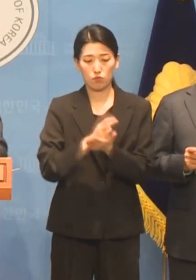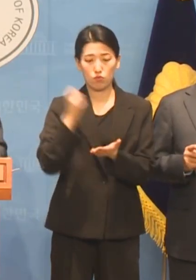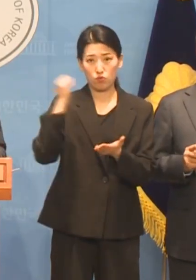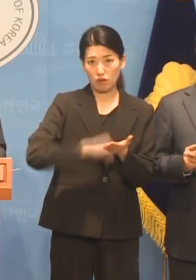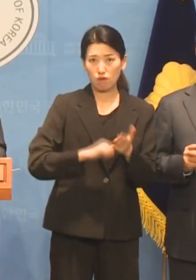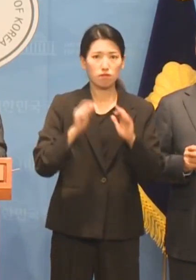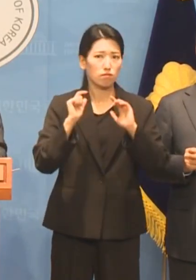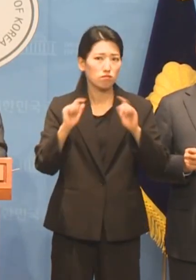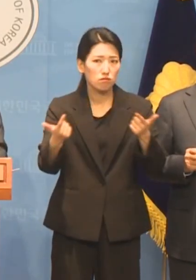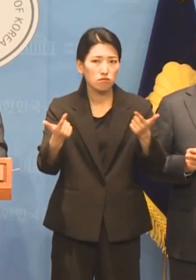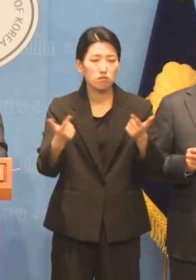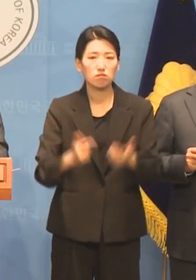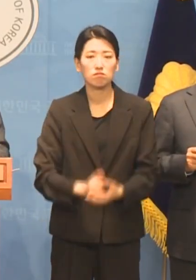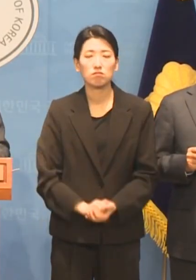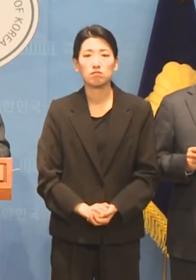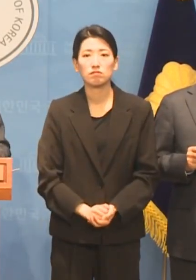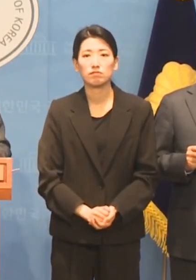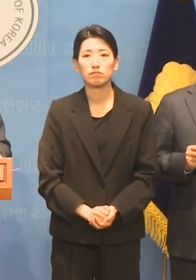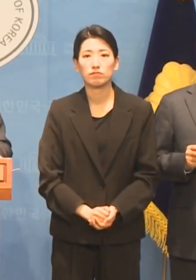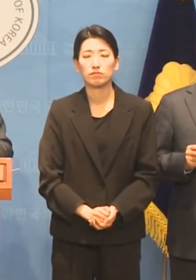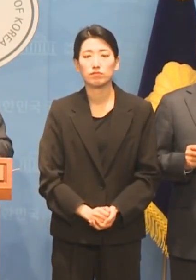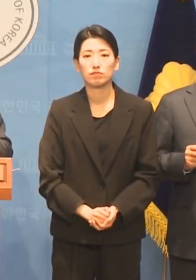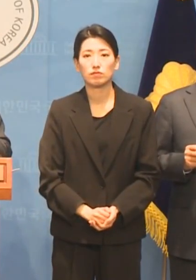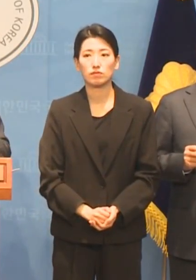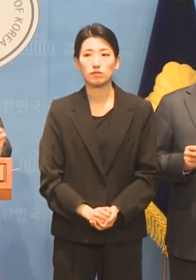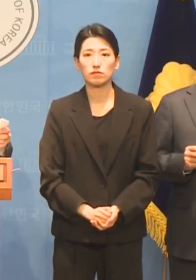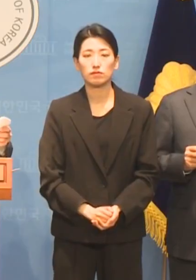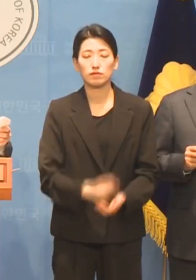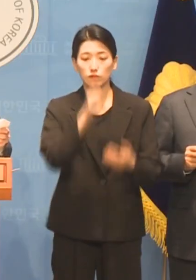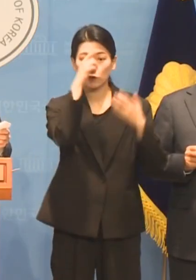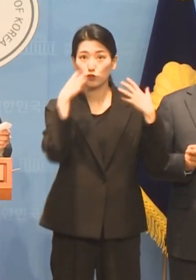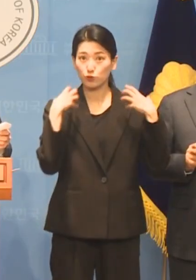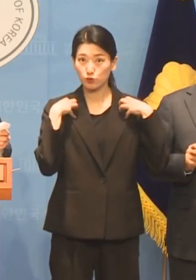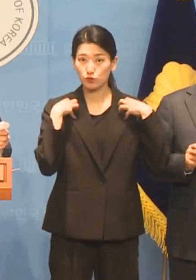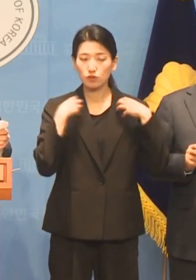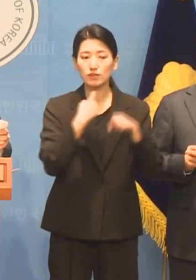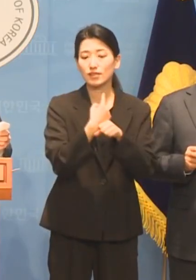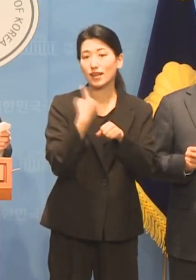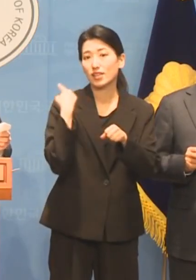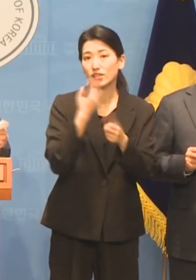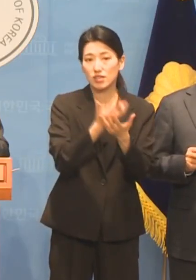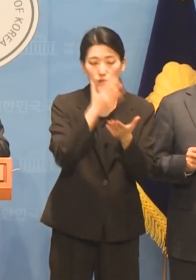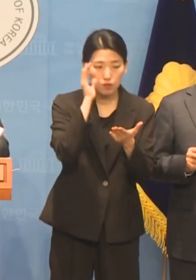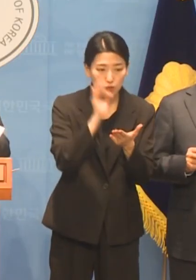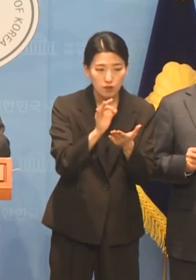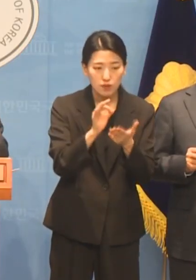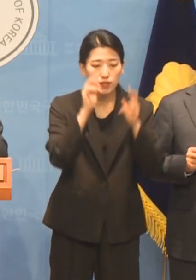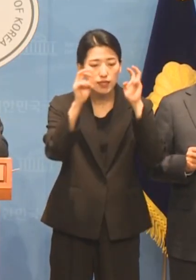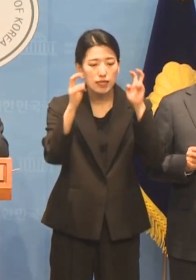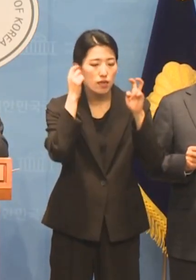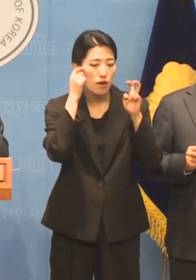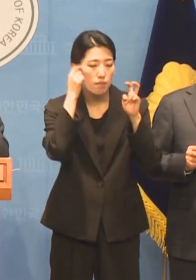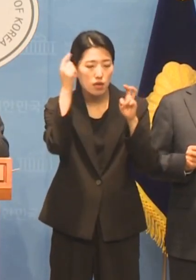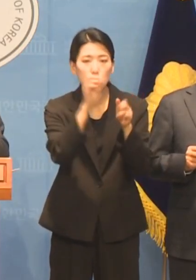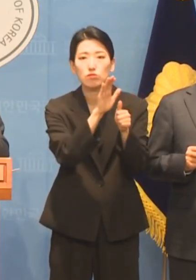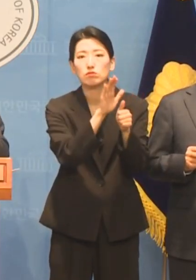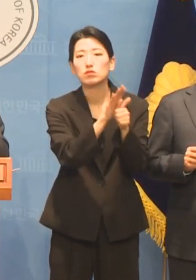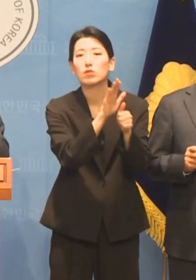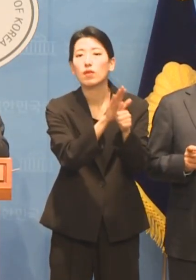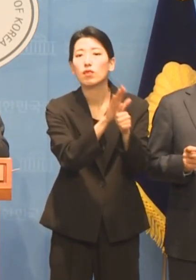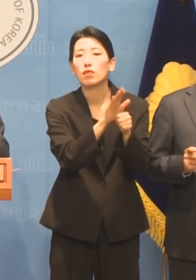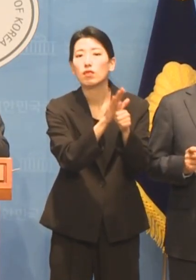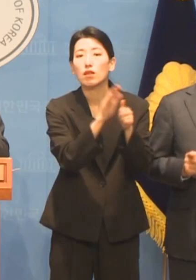저희가 정부의 이 작년 자료도 있는데 기업 밸류업 지원 방안 정부